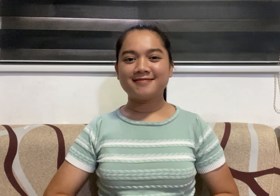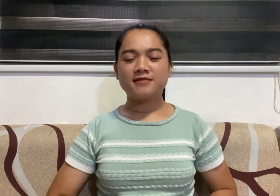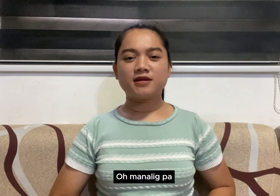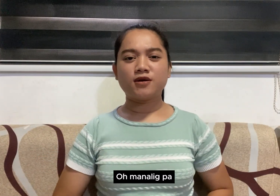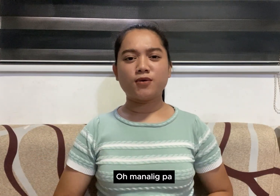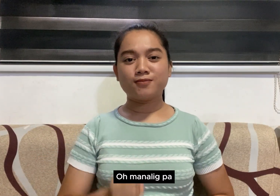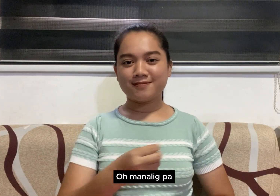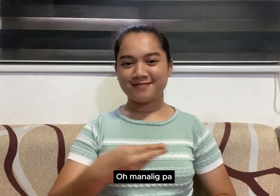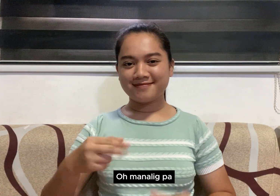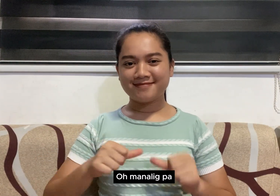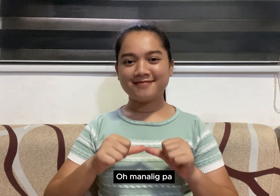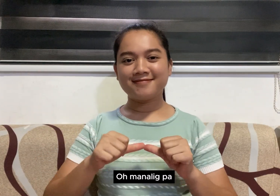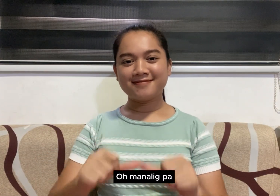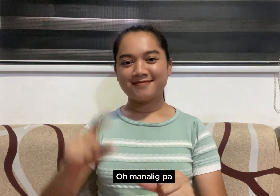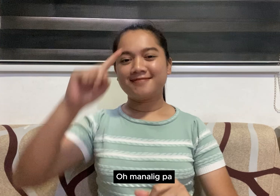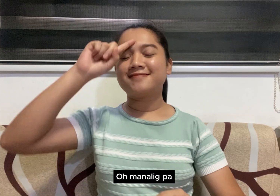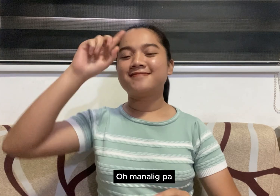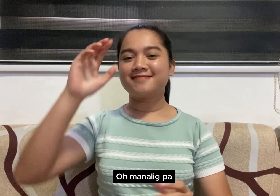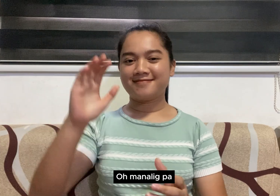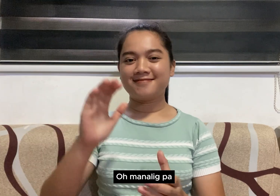o manalig pa.